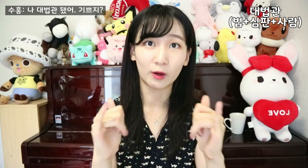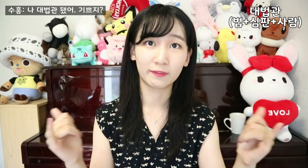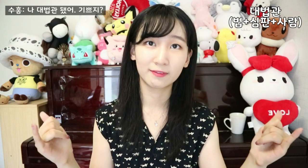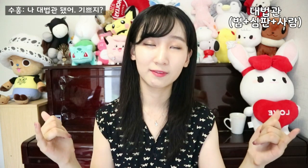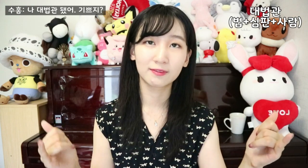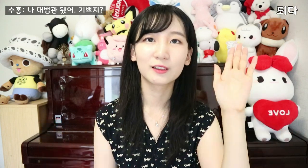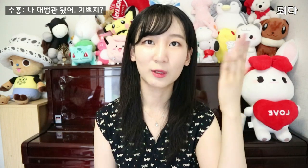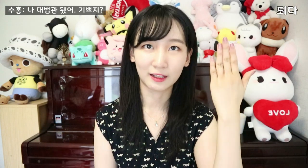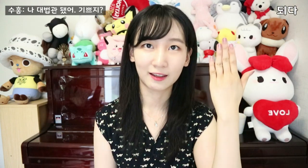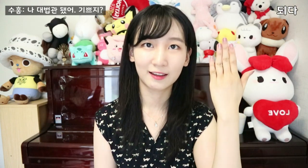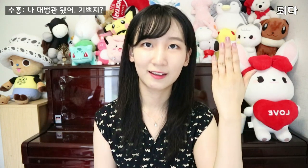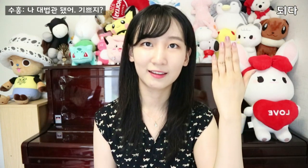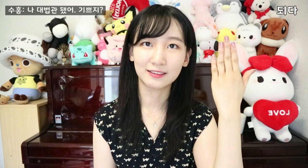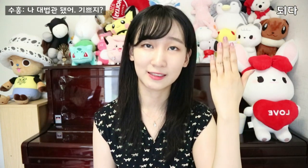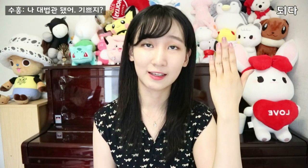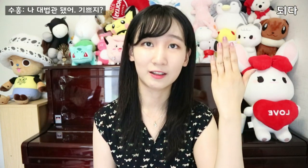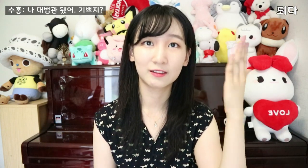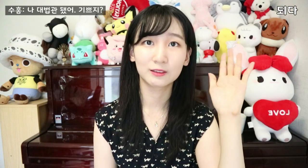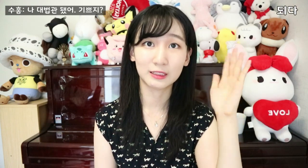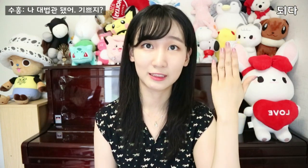대법관 되다 의 뜻이에요. 됐어.